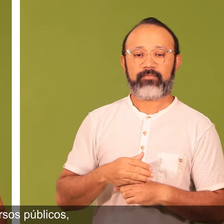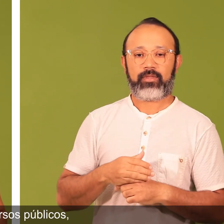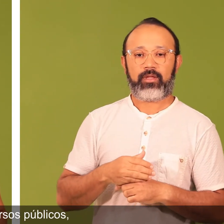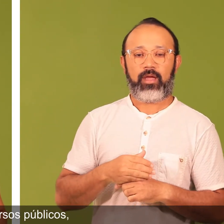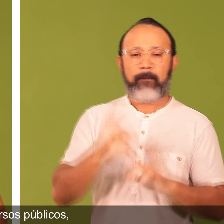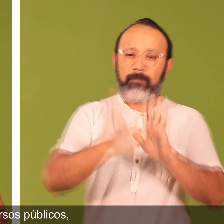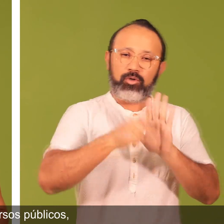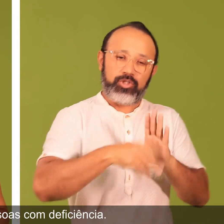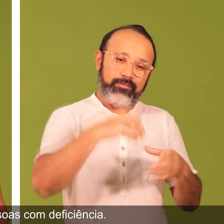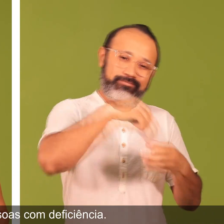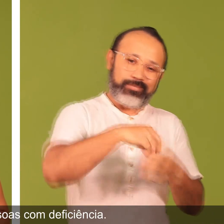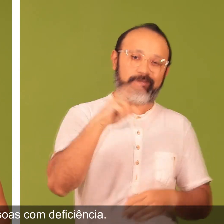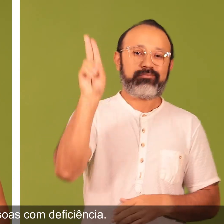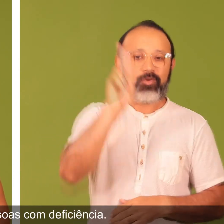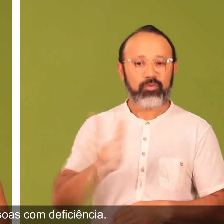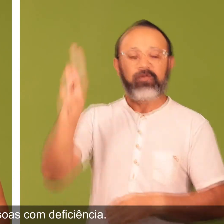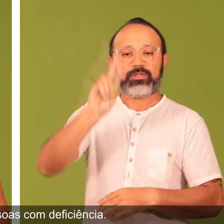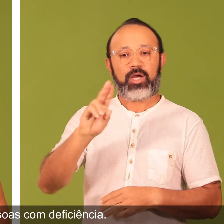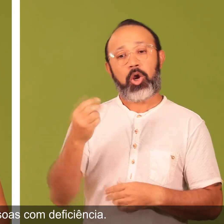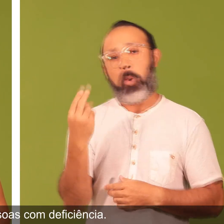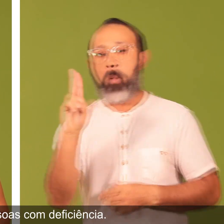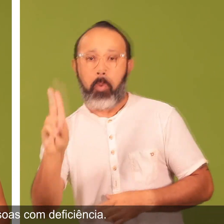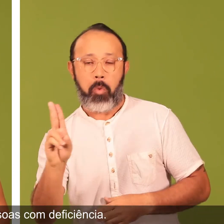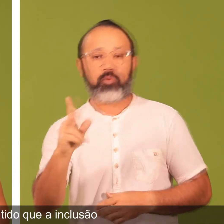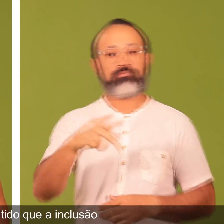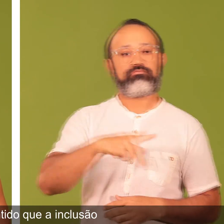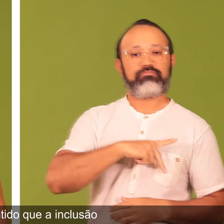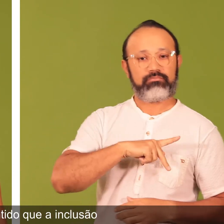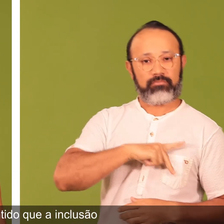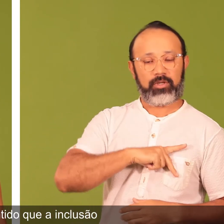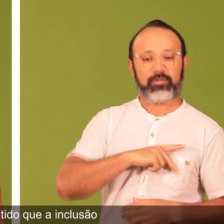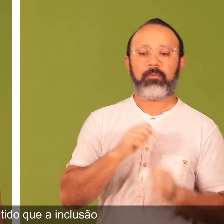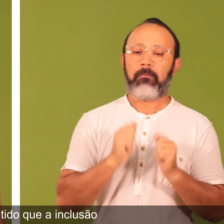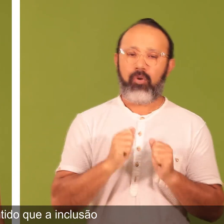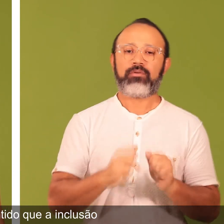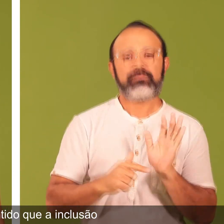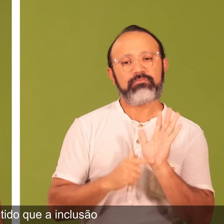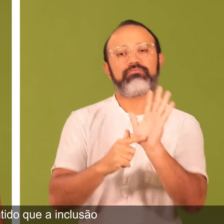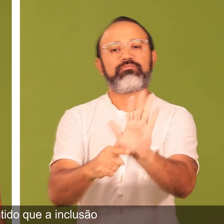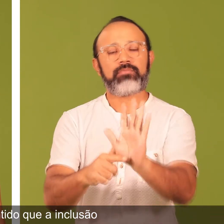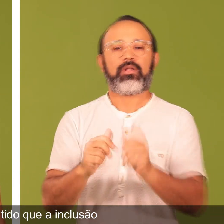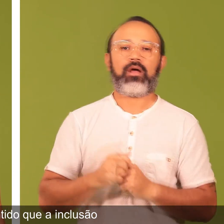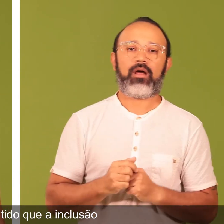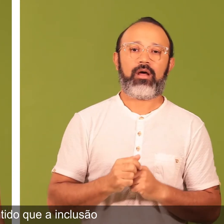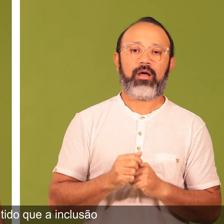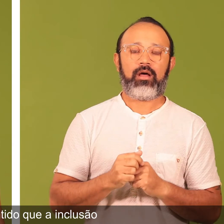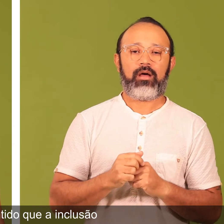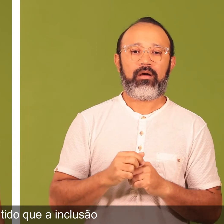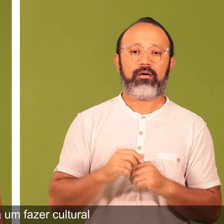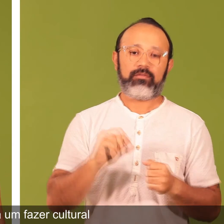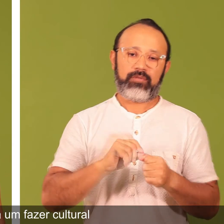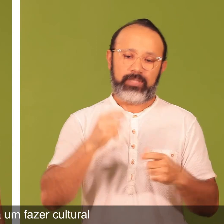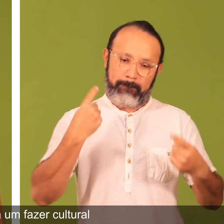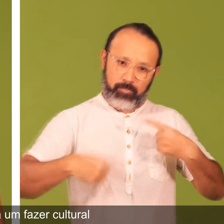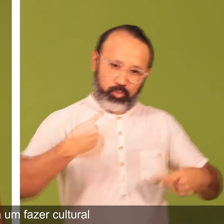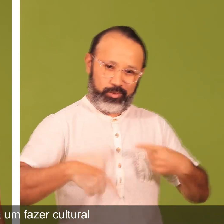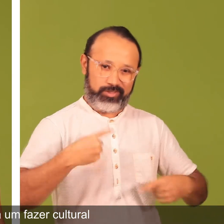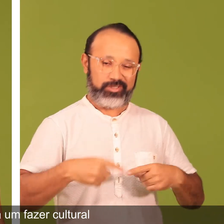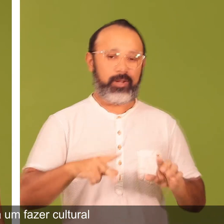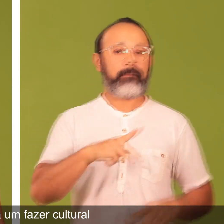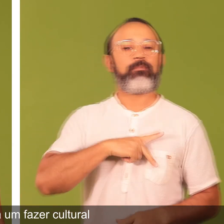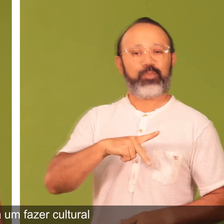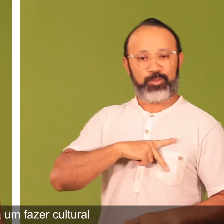públicas a diversos Públicos como as pessoas com deficiência é neste sentido que a inclusão